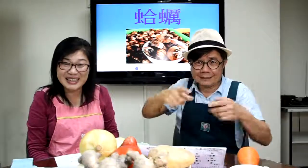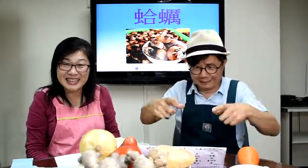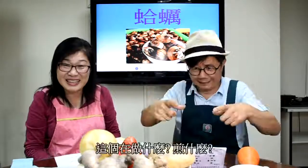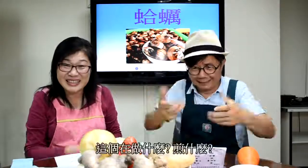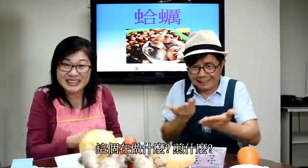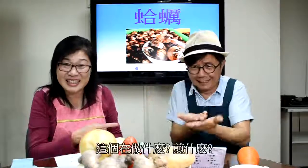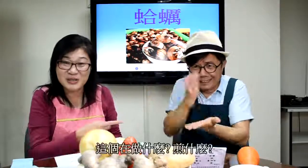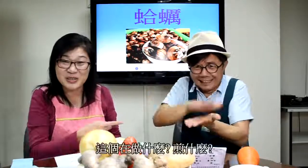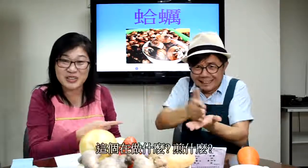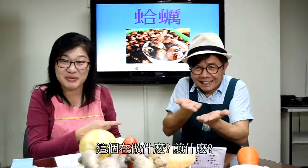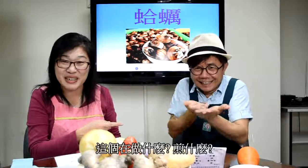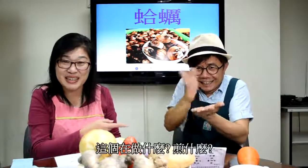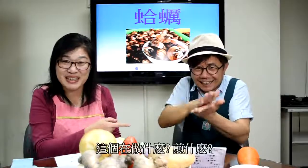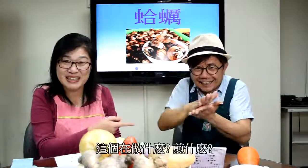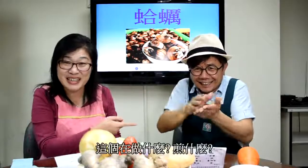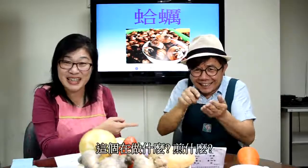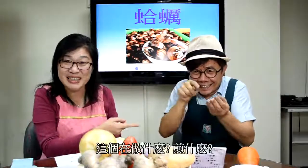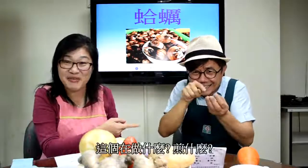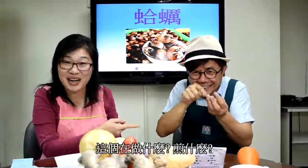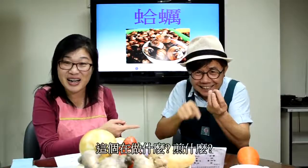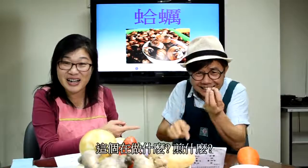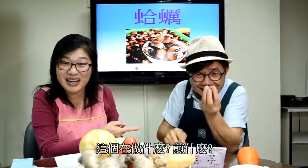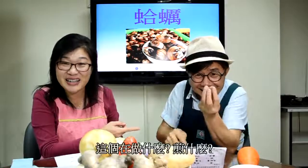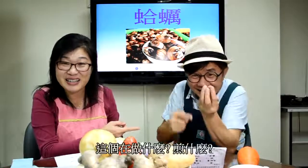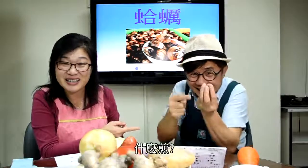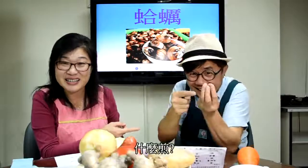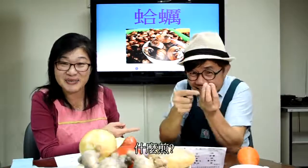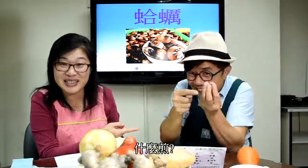这个在做什么？煎什么？什么煎？